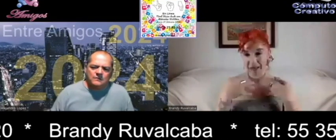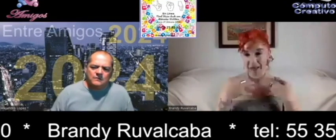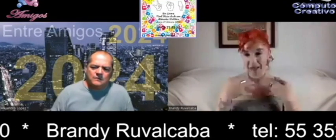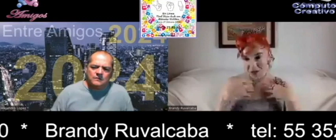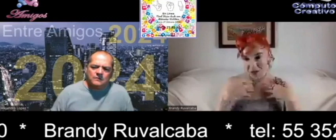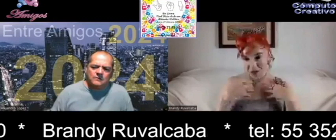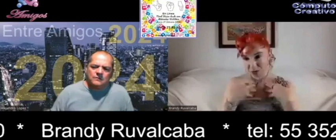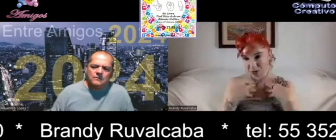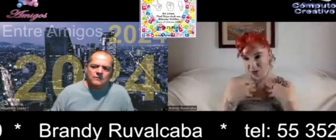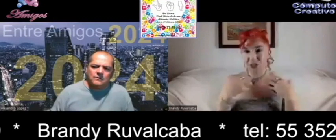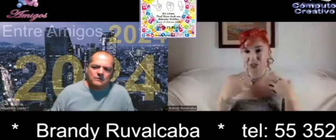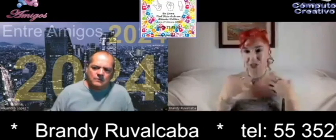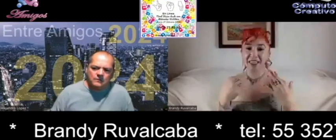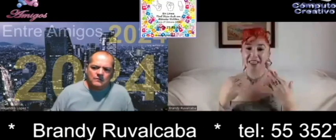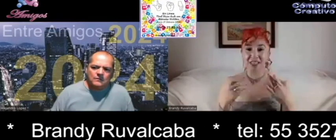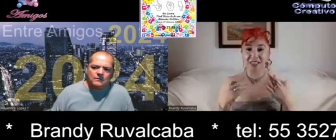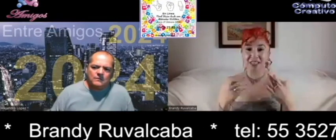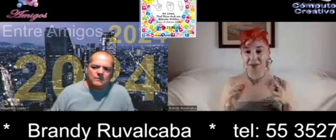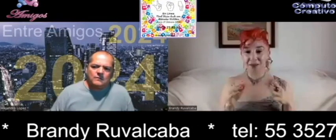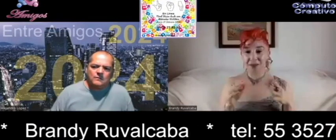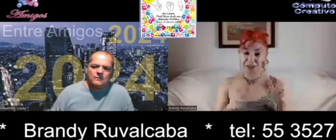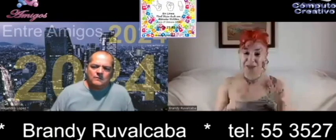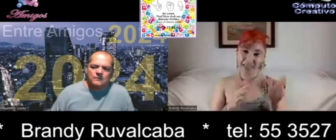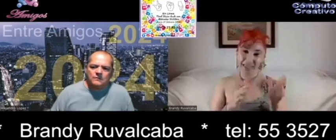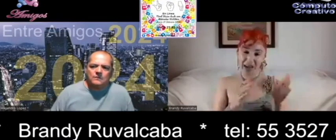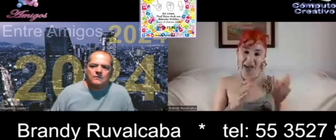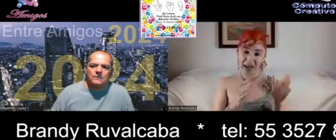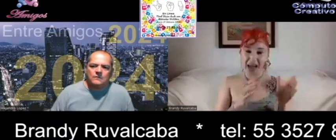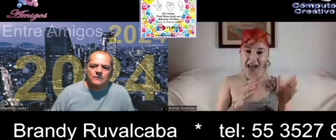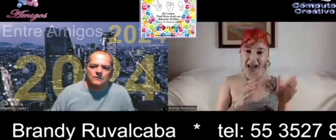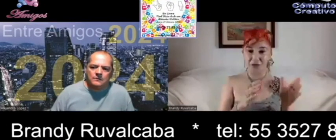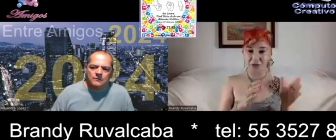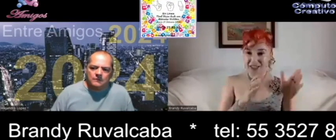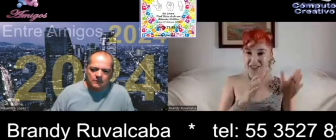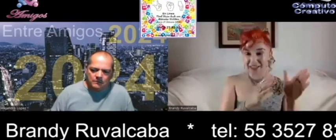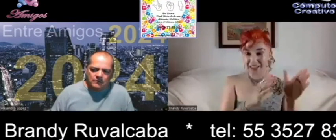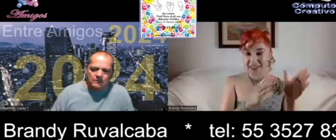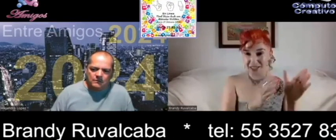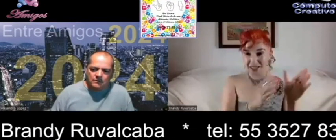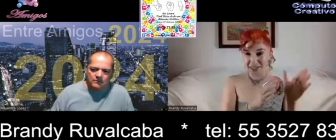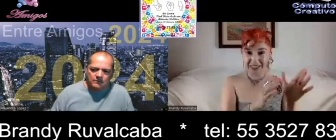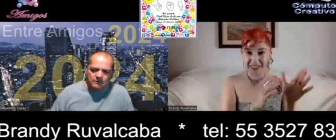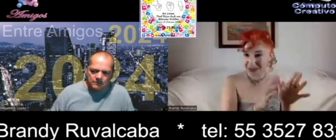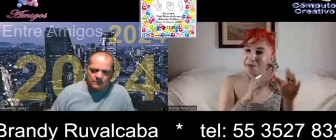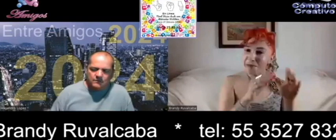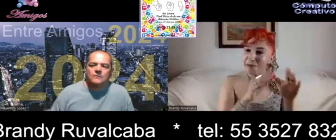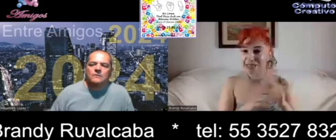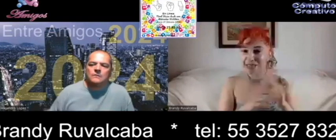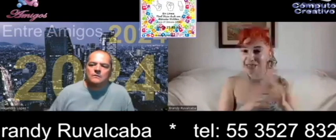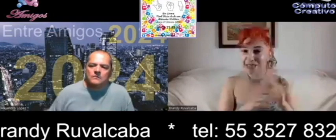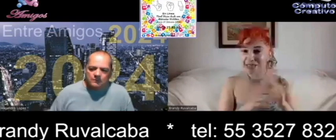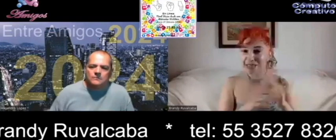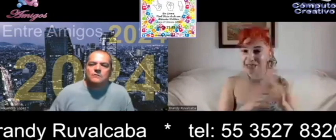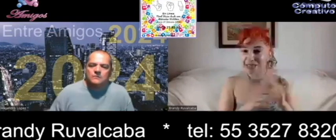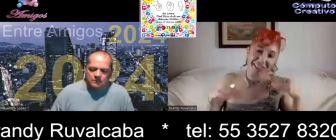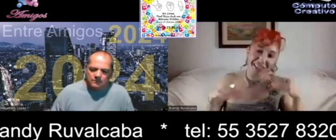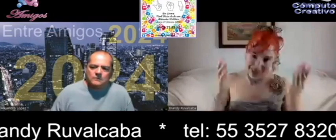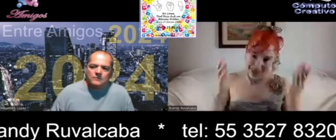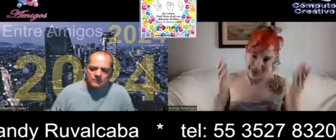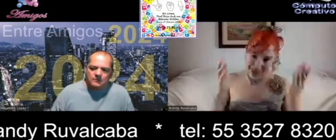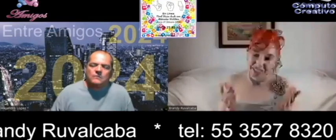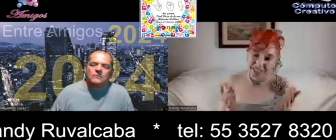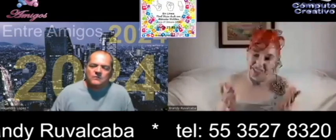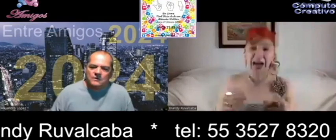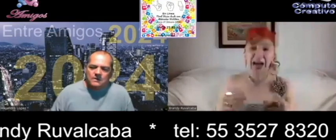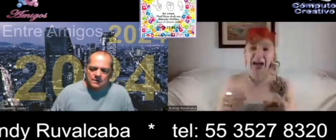personas, para nosotros, un oyente significa una persona que va a la universidad, que no está inscrita en la materia, pero que se mete porque está